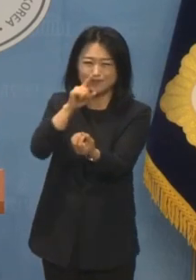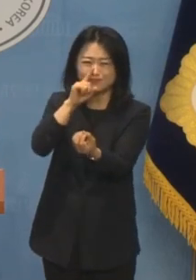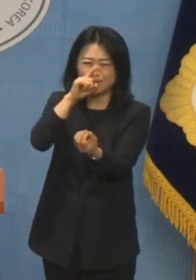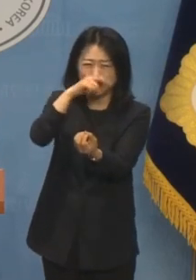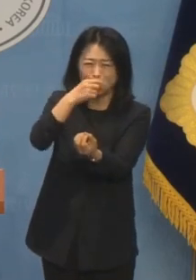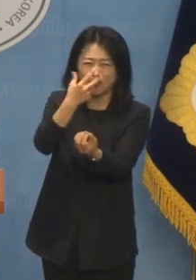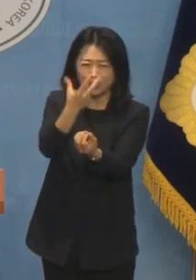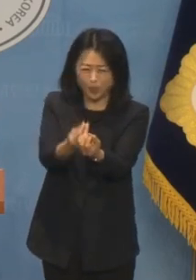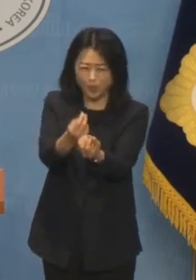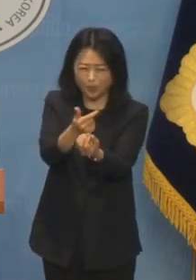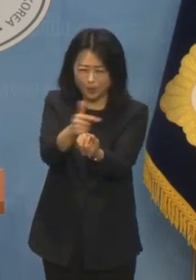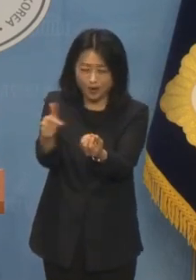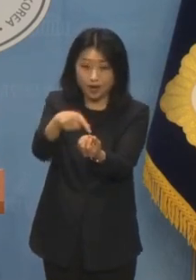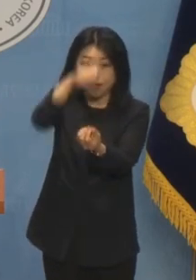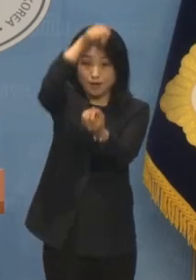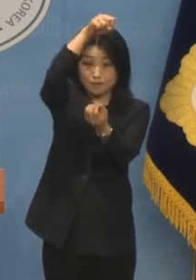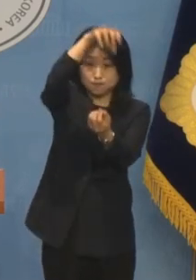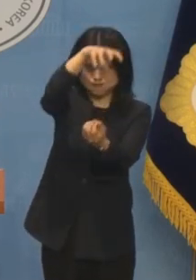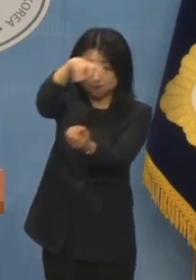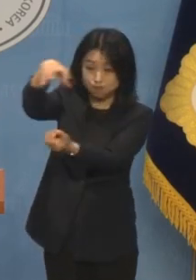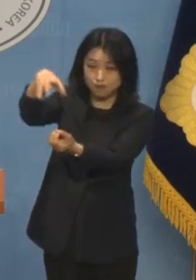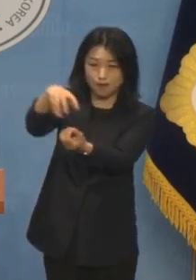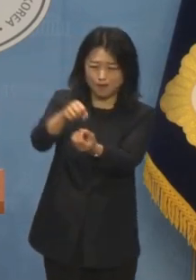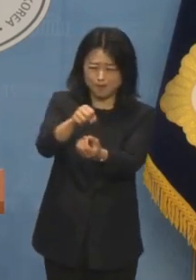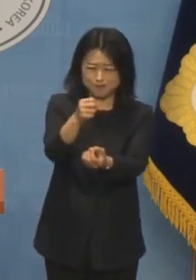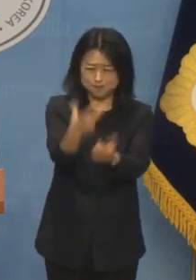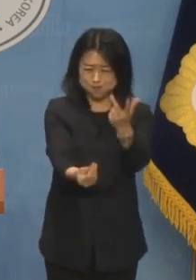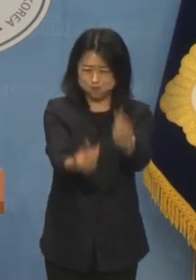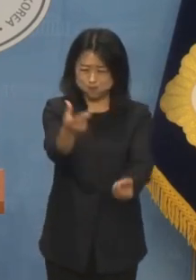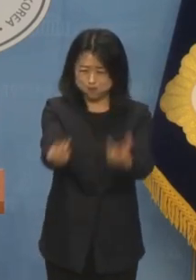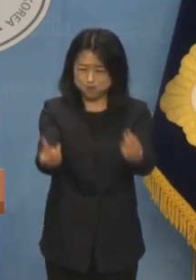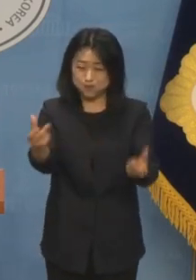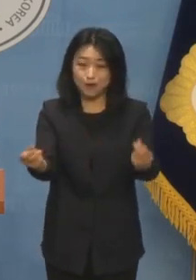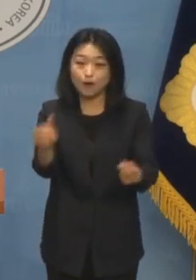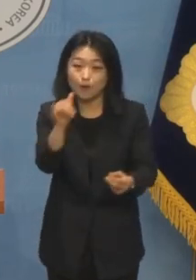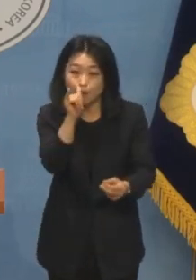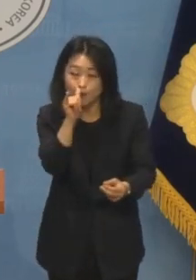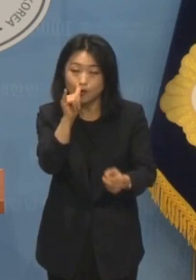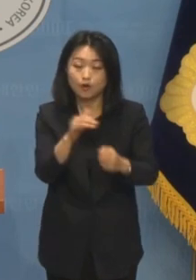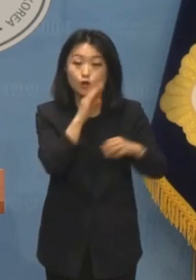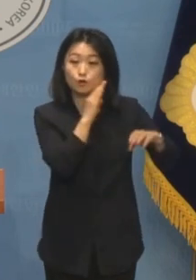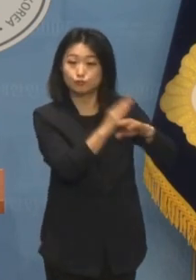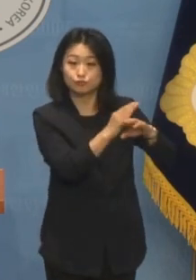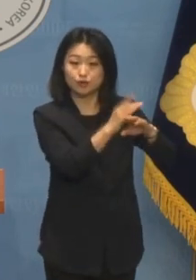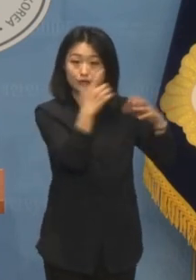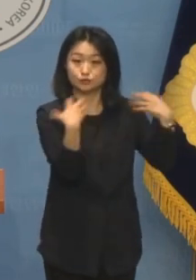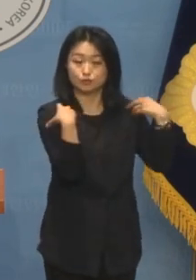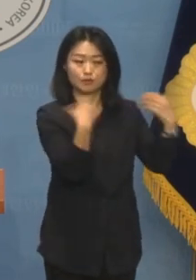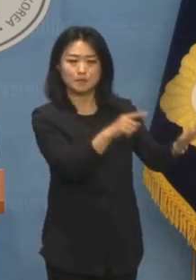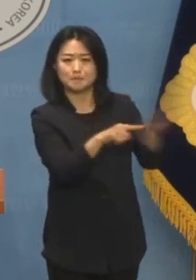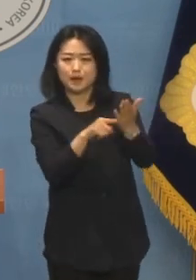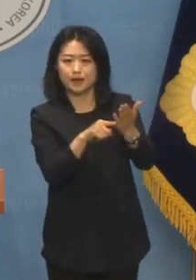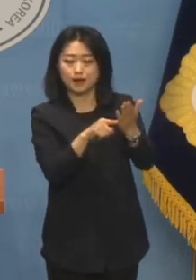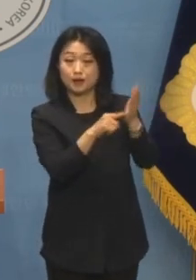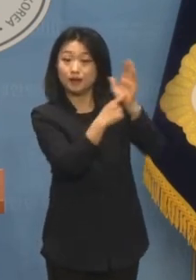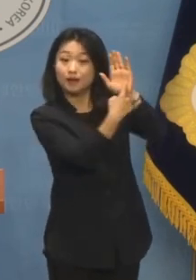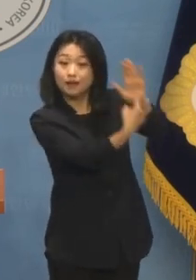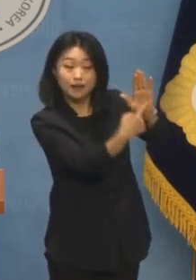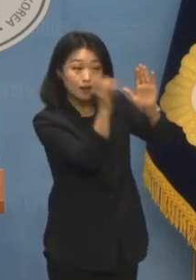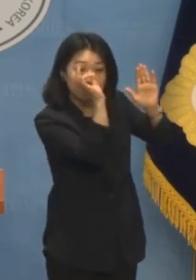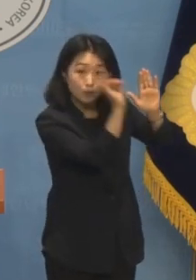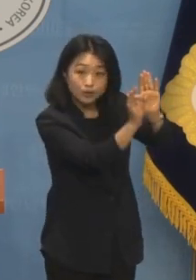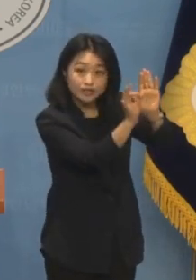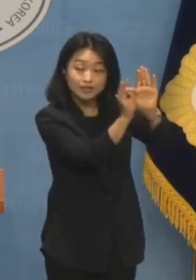2일까지 총 900여 개가 살포된 것으로 잠정 집계하고 있으나 북한 정권이 조선중앙통신에 공개한 담화에